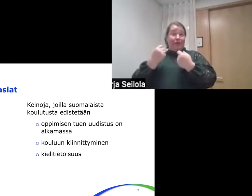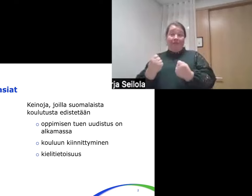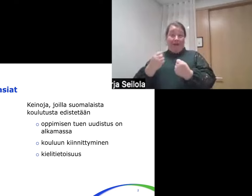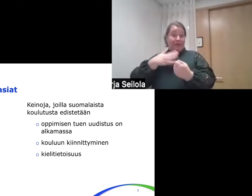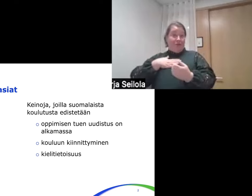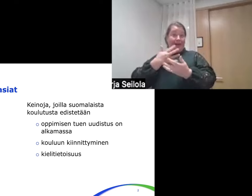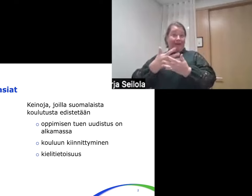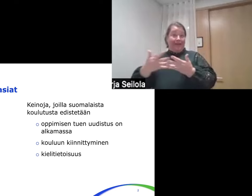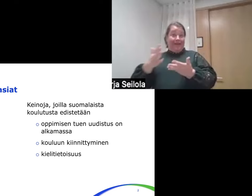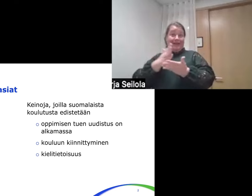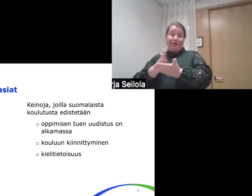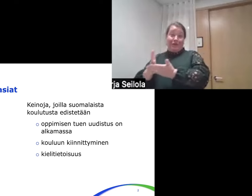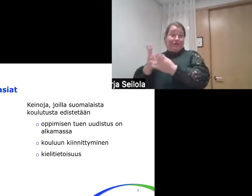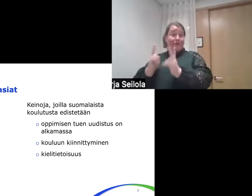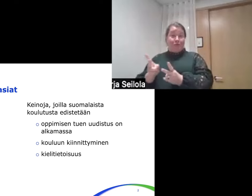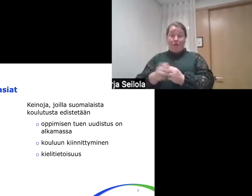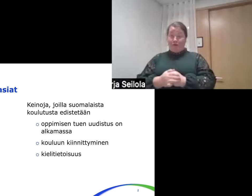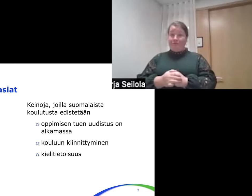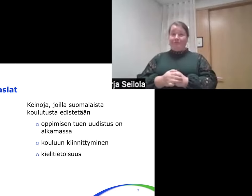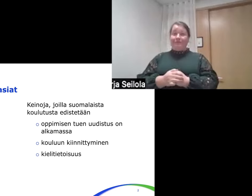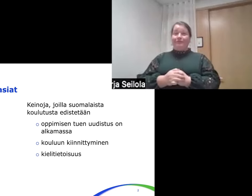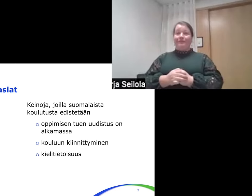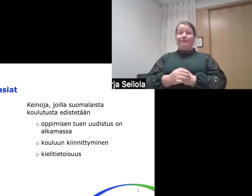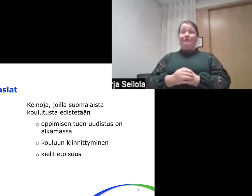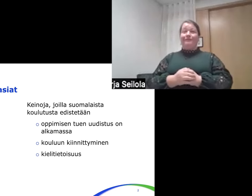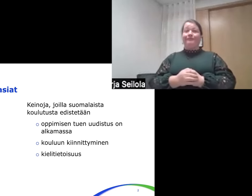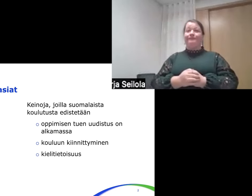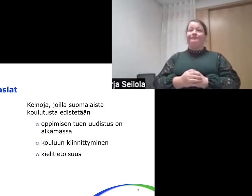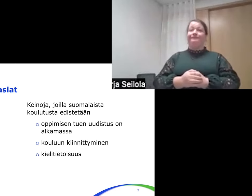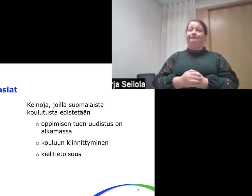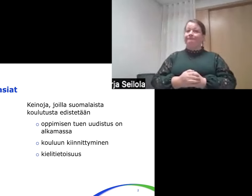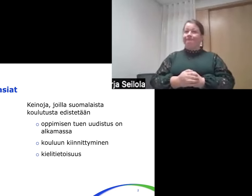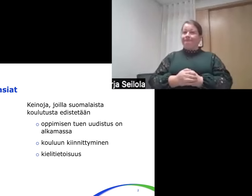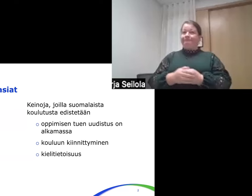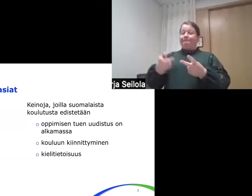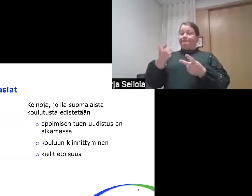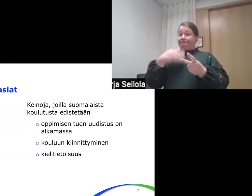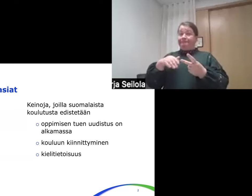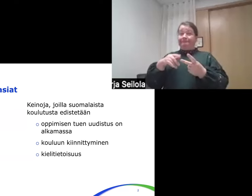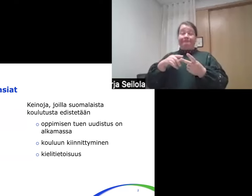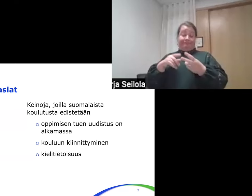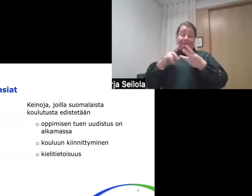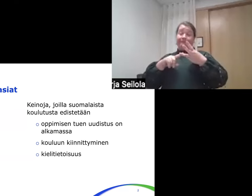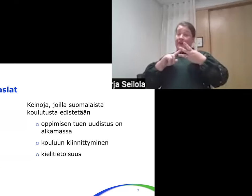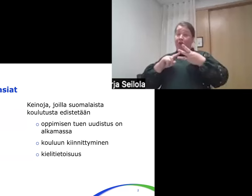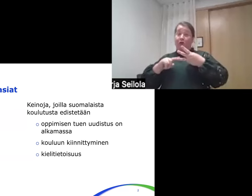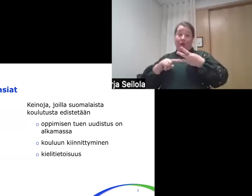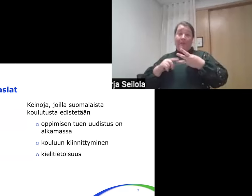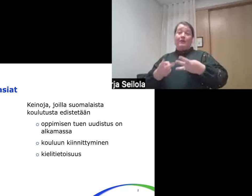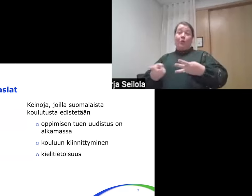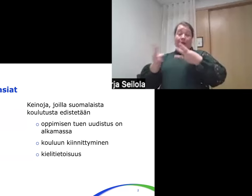Esimerkiksi erilaisilla ryhmäkokoonpanoilla ja muilla koulussa tehtävillä järjestelyillä voidaan tukea valtavasti sitä